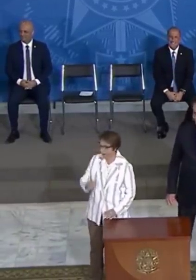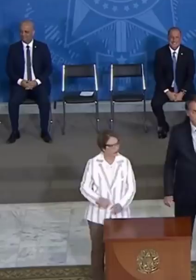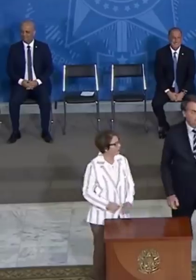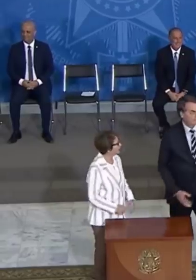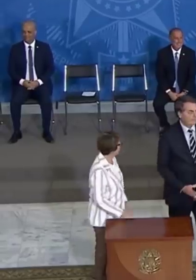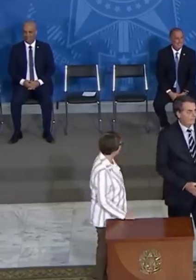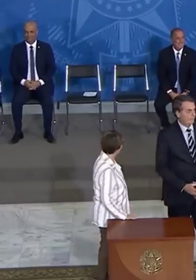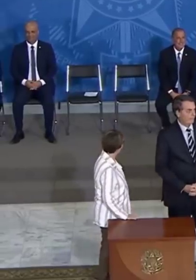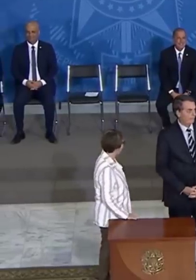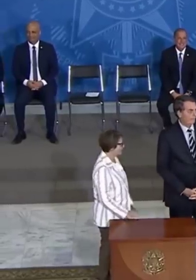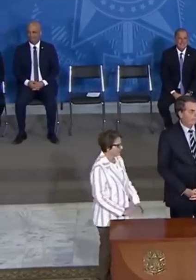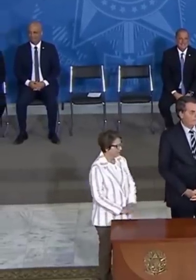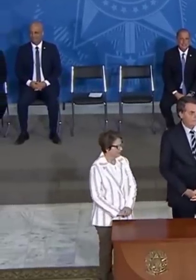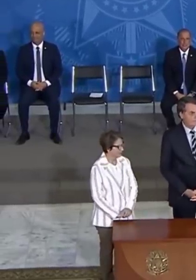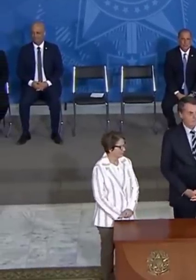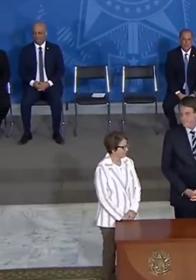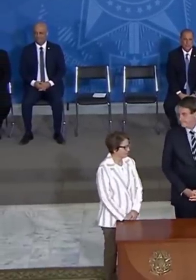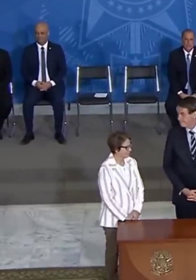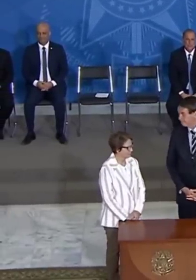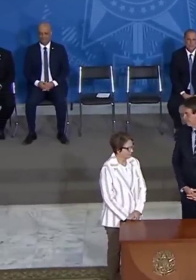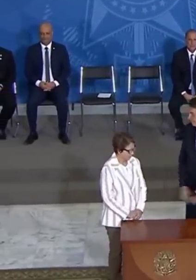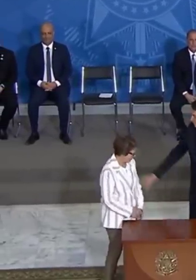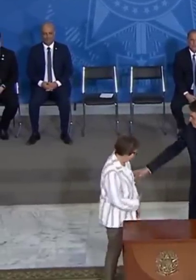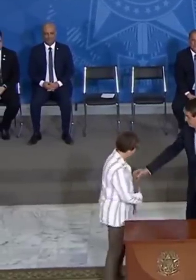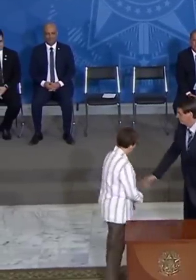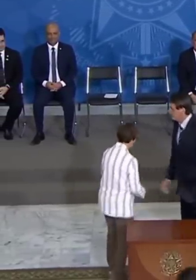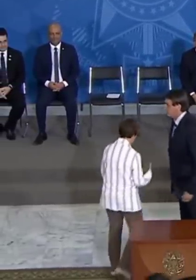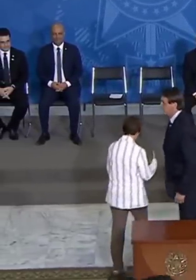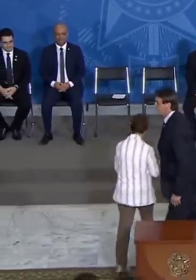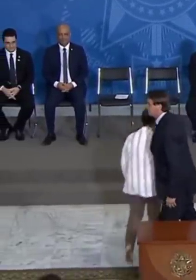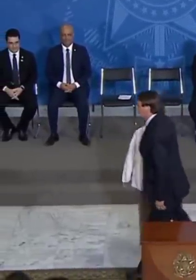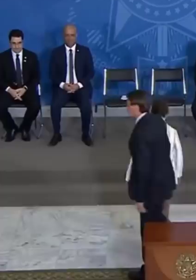Senhoras e senhores, com a palavra, o presidente da República, Jair Bolsonaro.